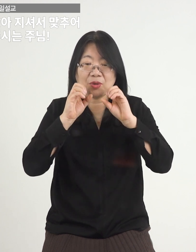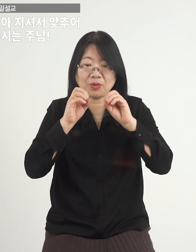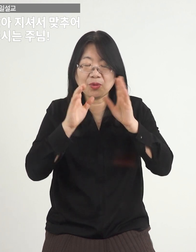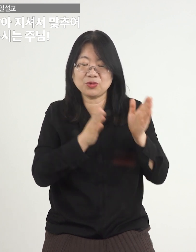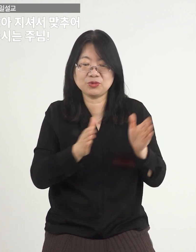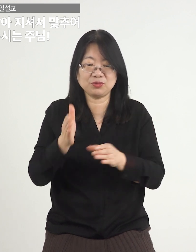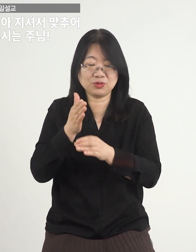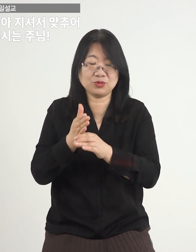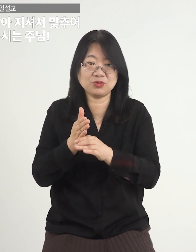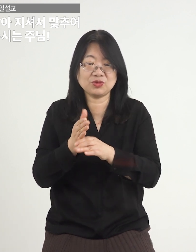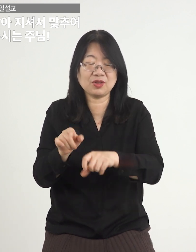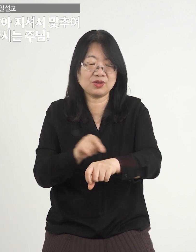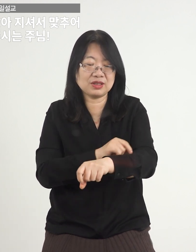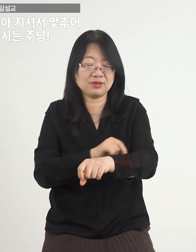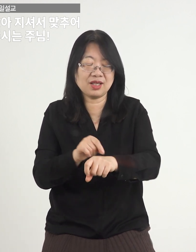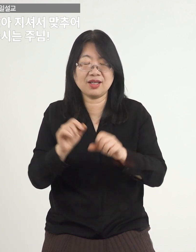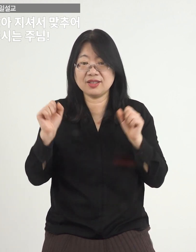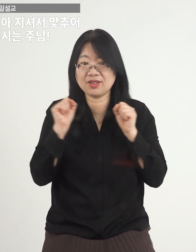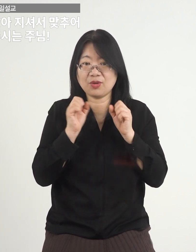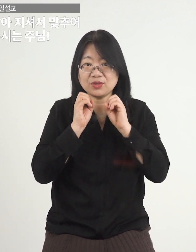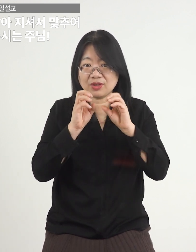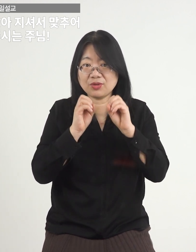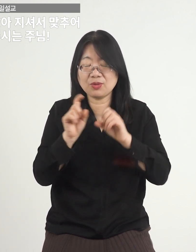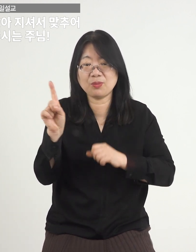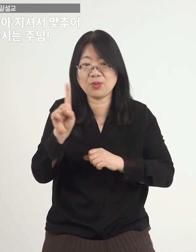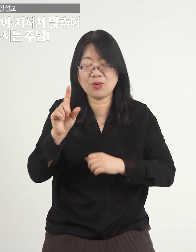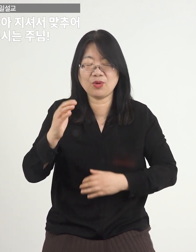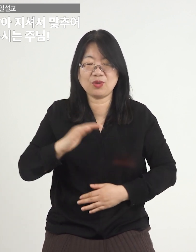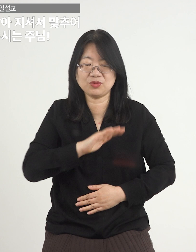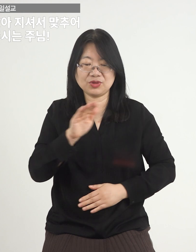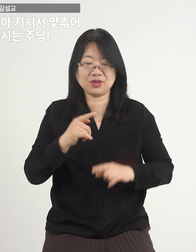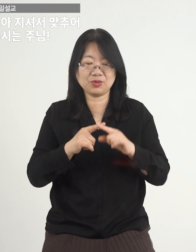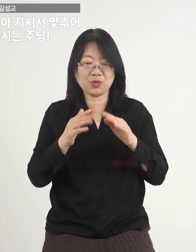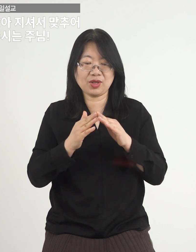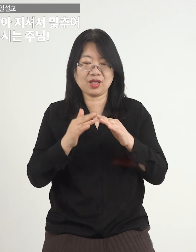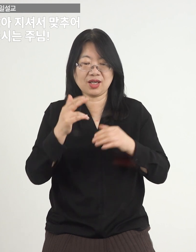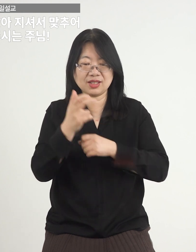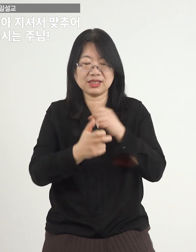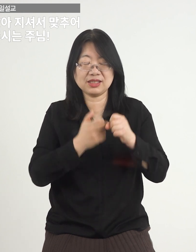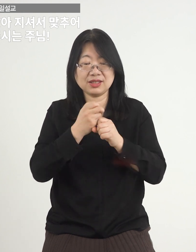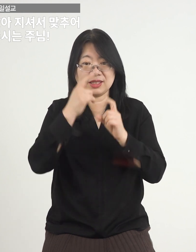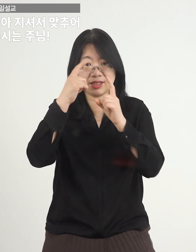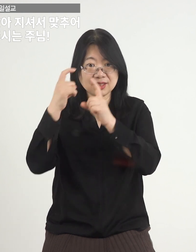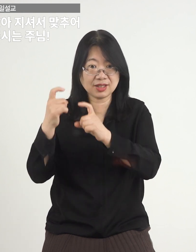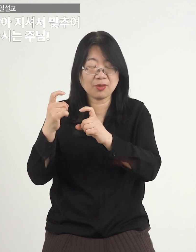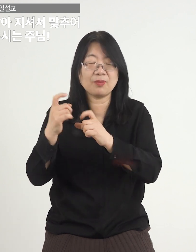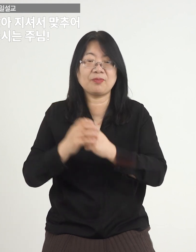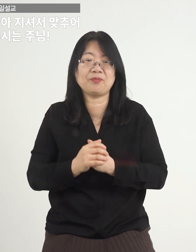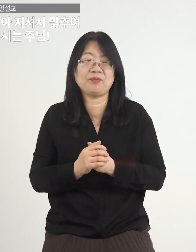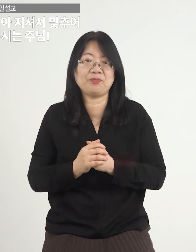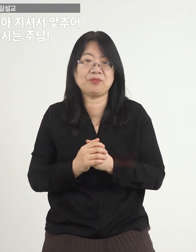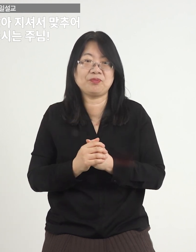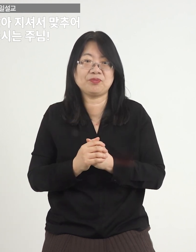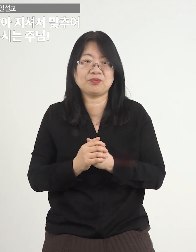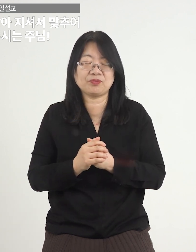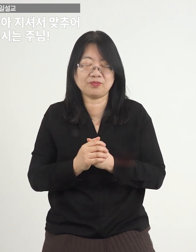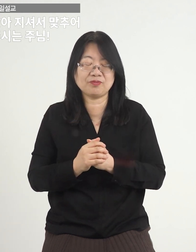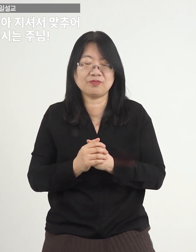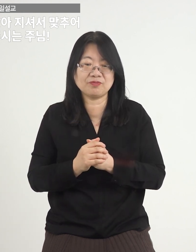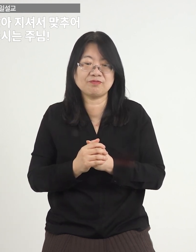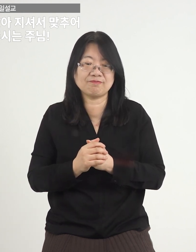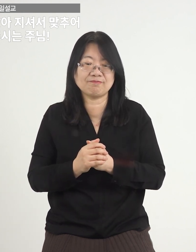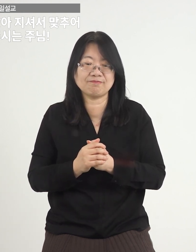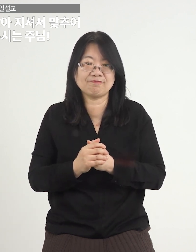있지만 또 특별히 겨울 선교는 우리 교회가 70주년을 한 달락 짓는